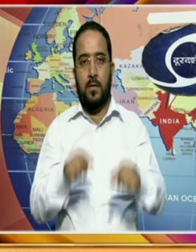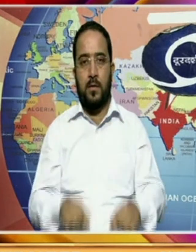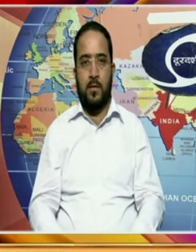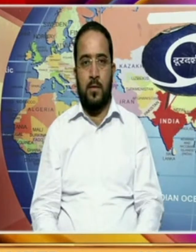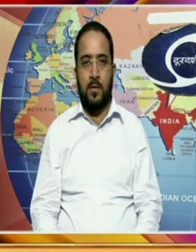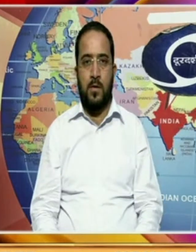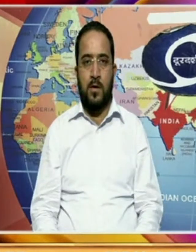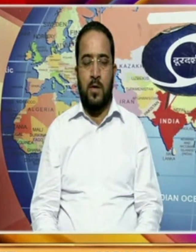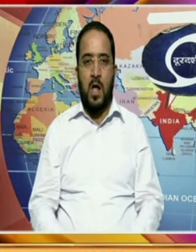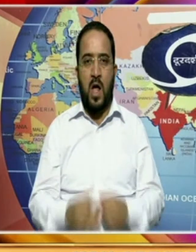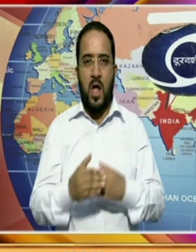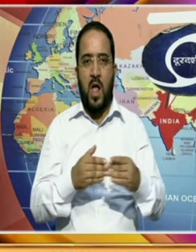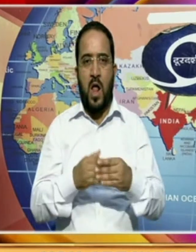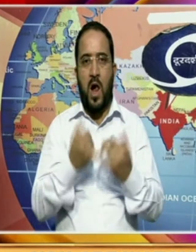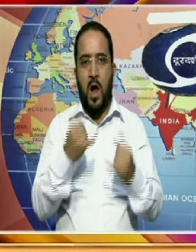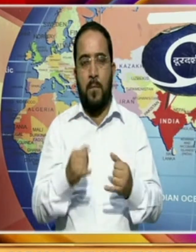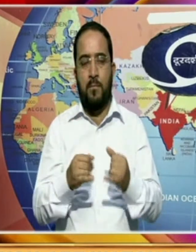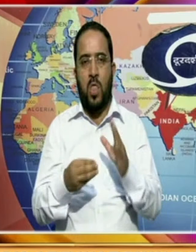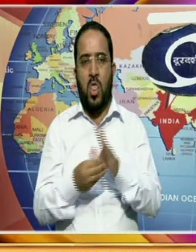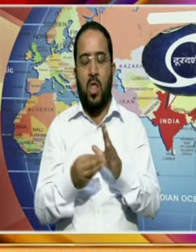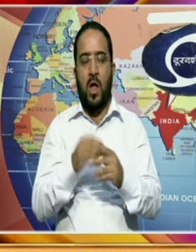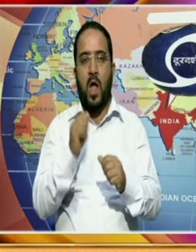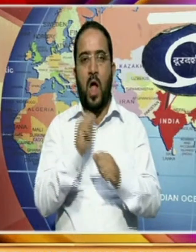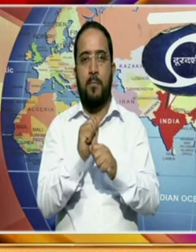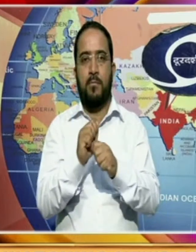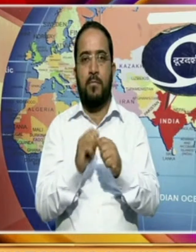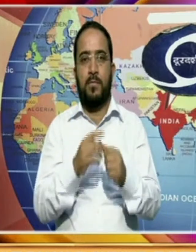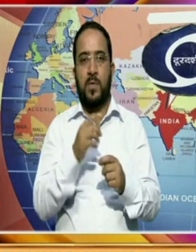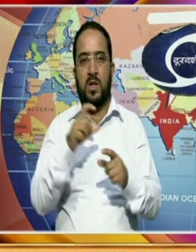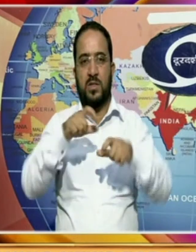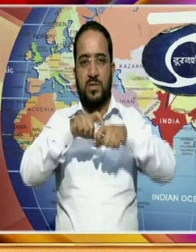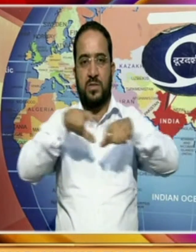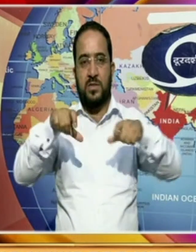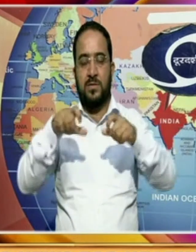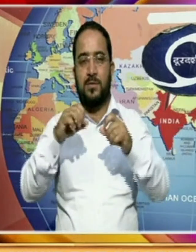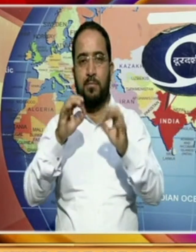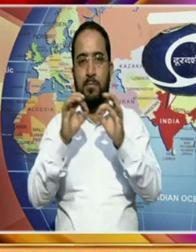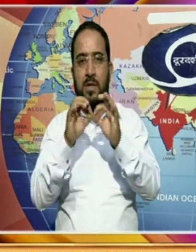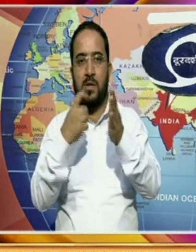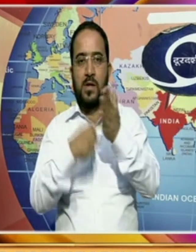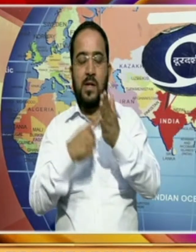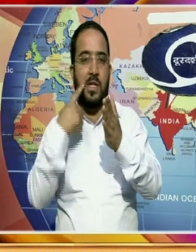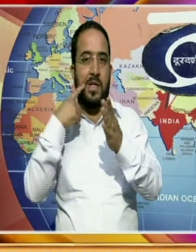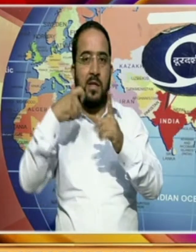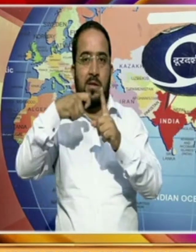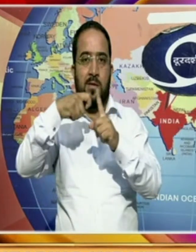कि गैर कानूनी तौर चलाए जाने वाले ईंट भट्ठों के मालिकान के खिलाफ